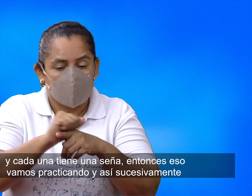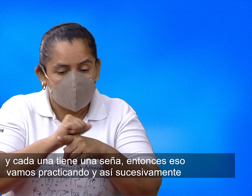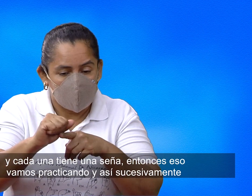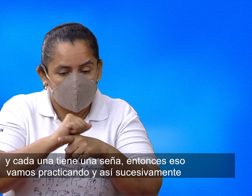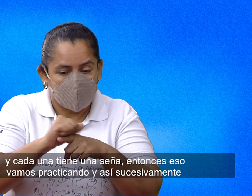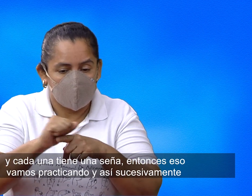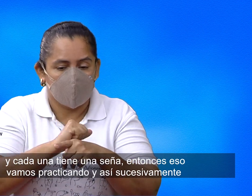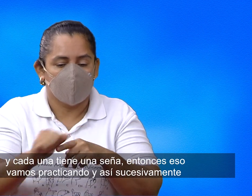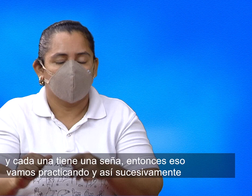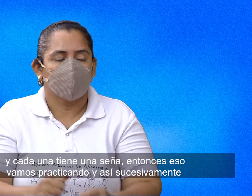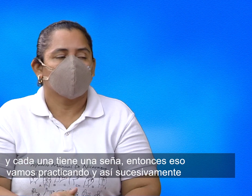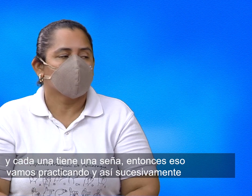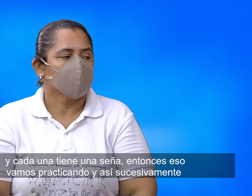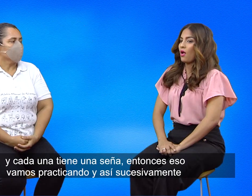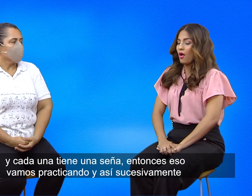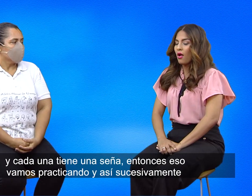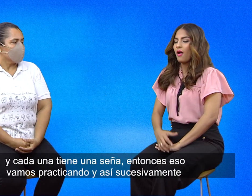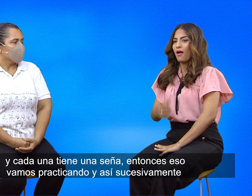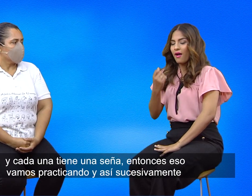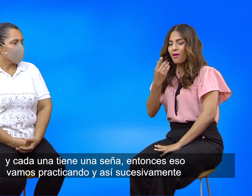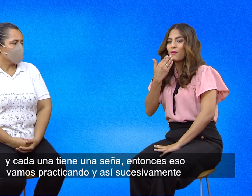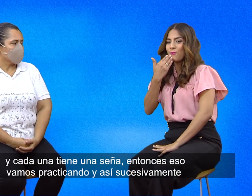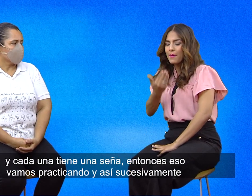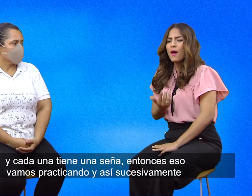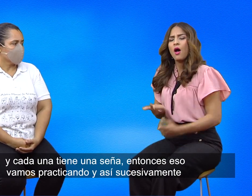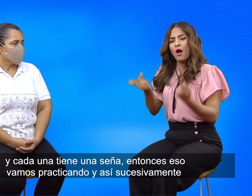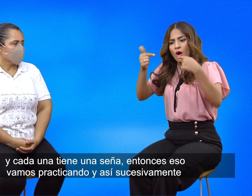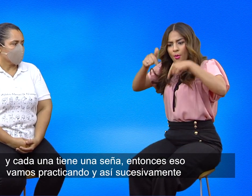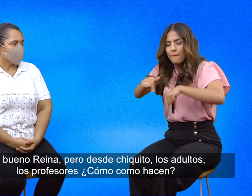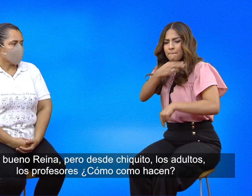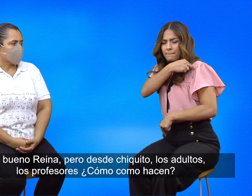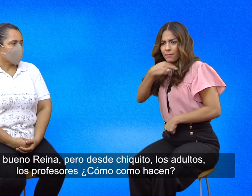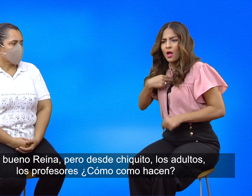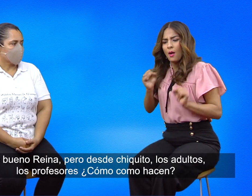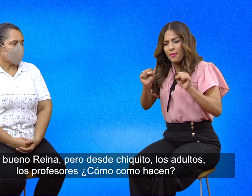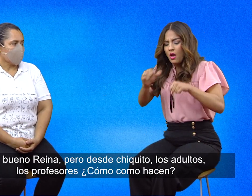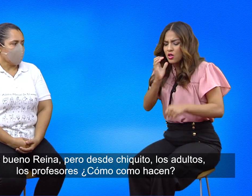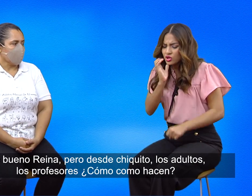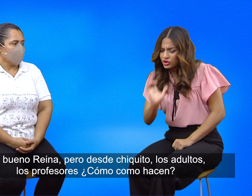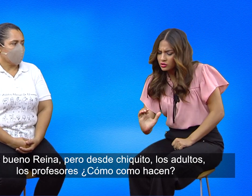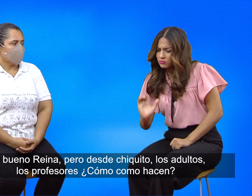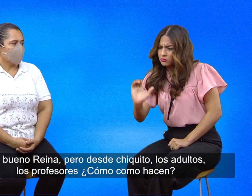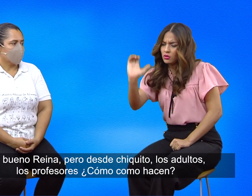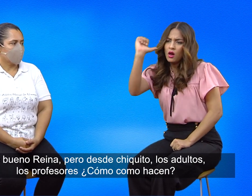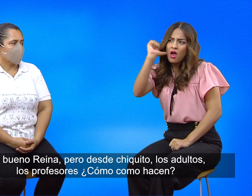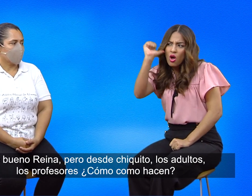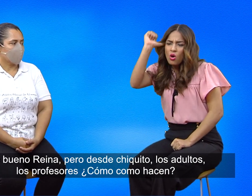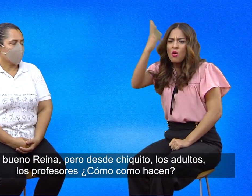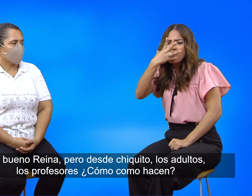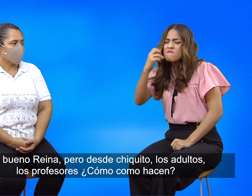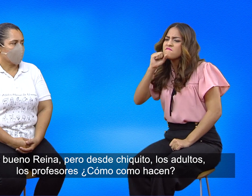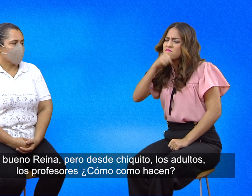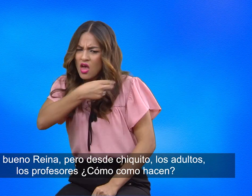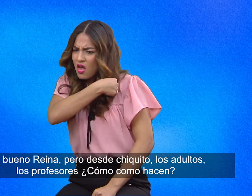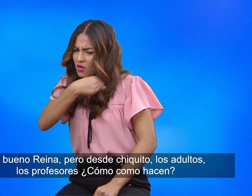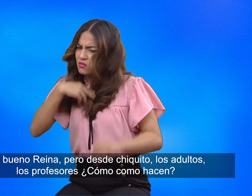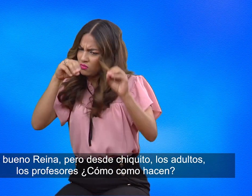tiene una seña. Entonces, eso vamos practicando y así sucesivamente. ¡Qué bueno, Reina! Pero, ¿cómo hacen desde chiquitos